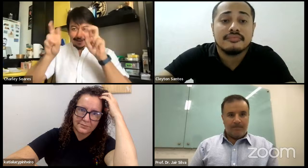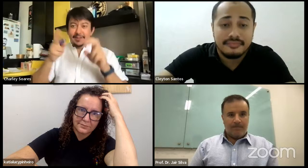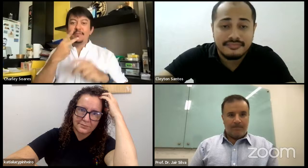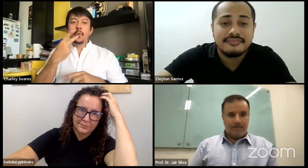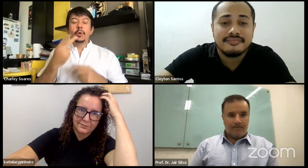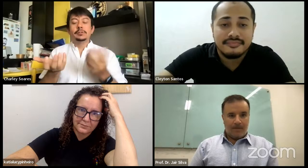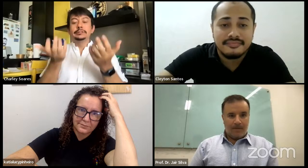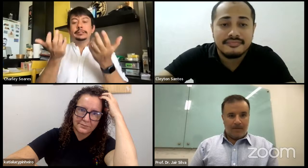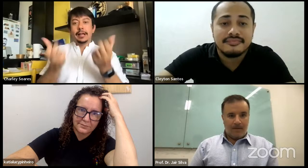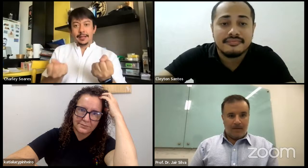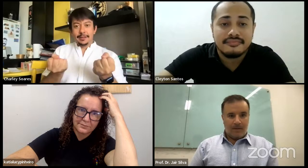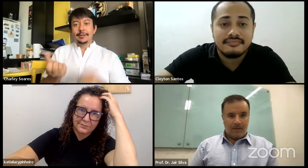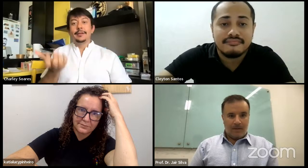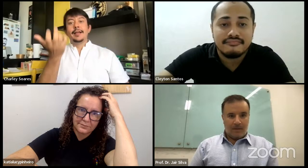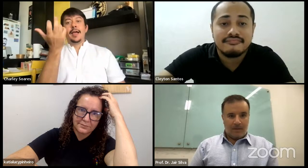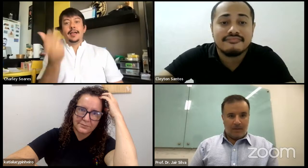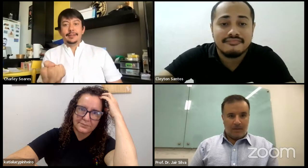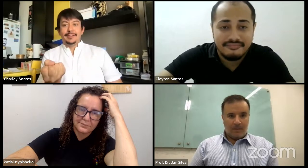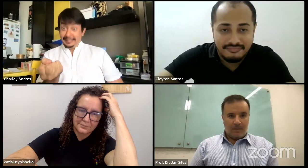a sua pesquisa,